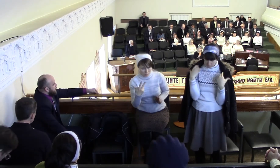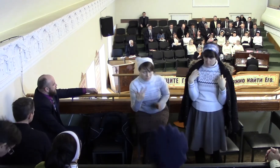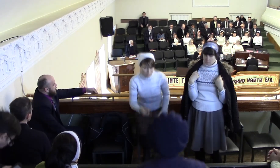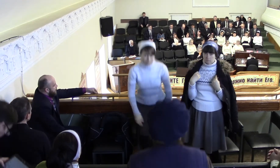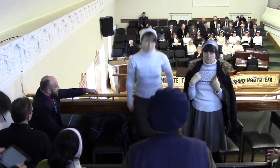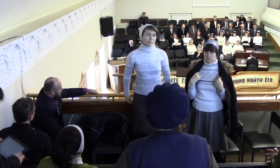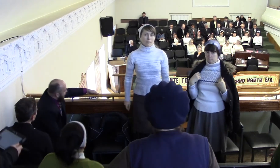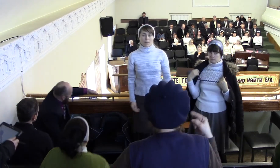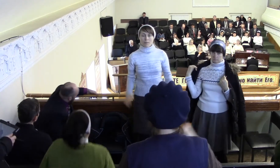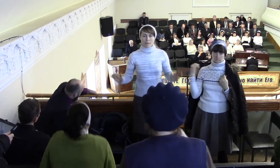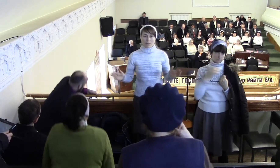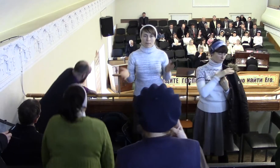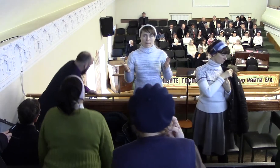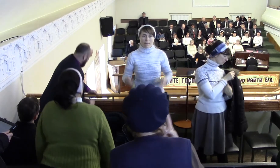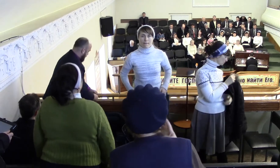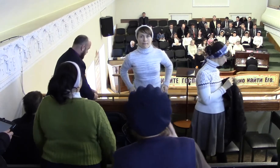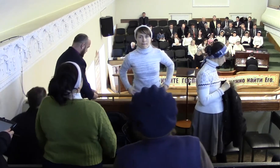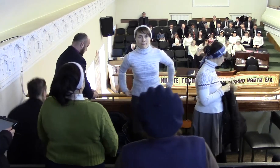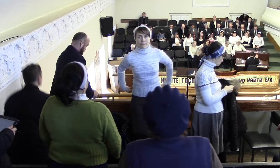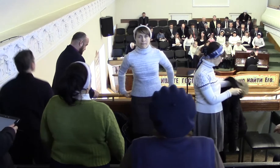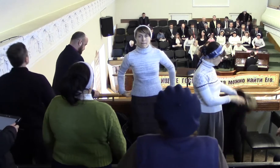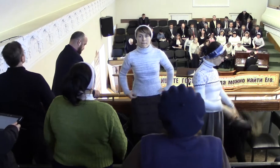славу, честь, хвалу воздайте весь народ.